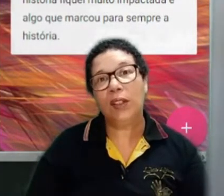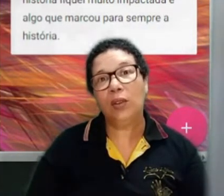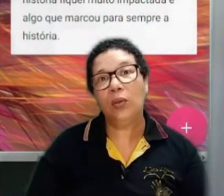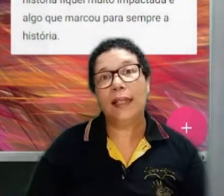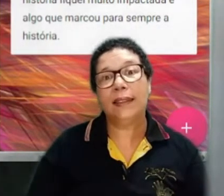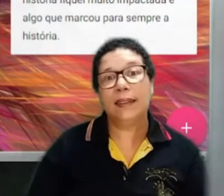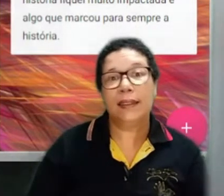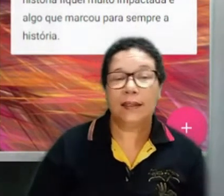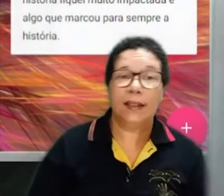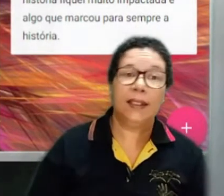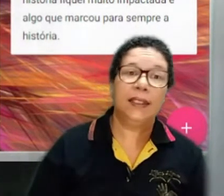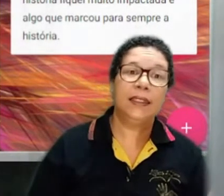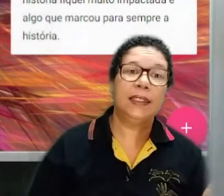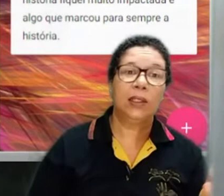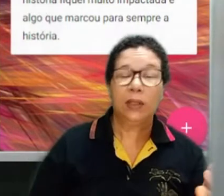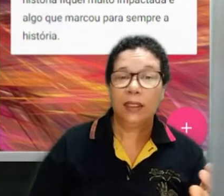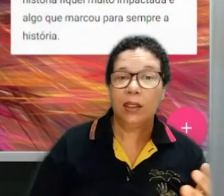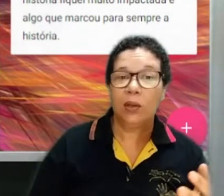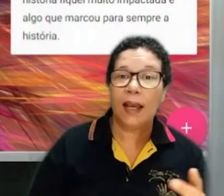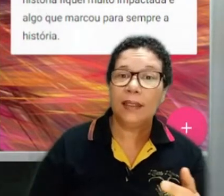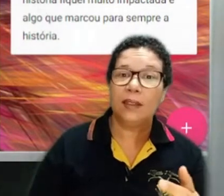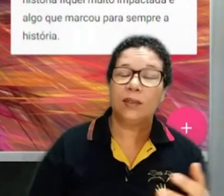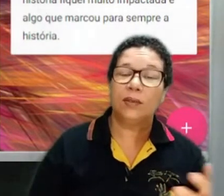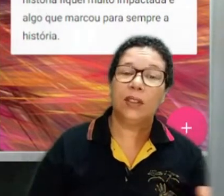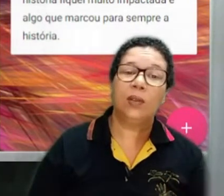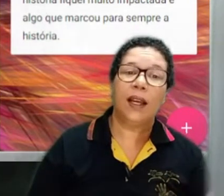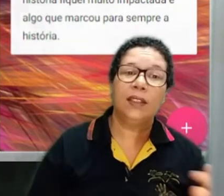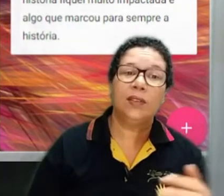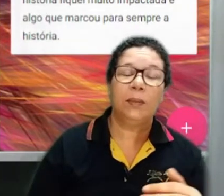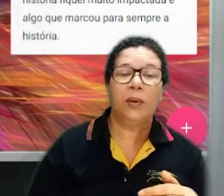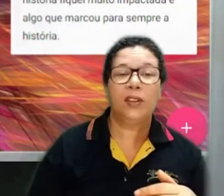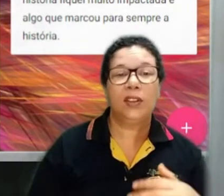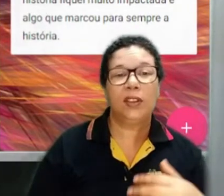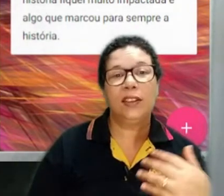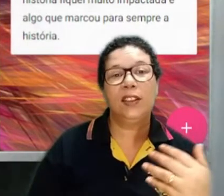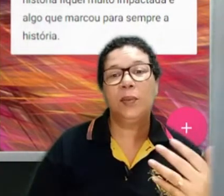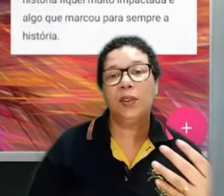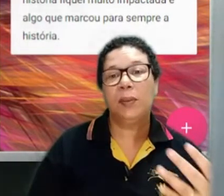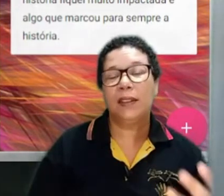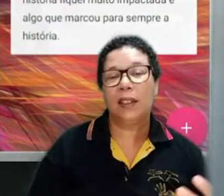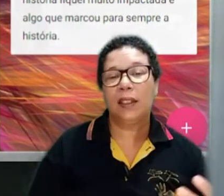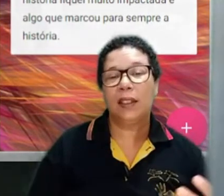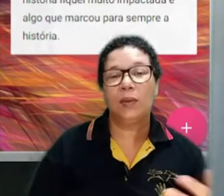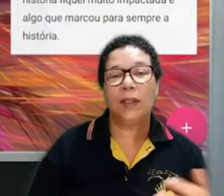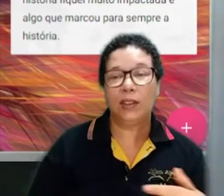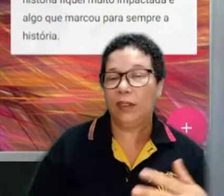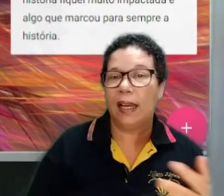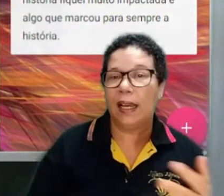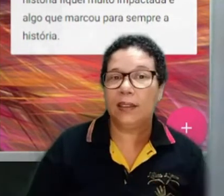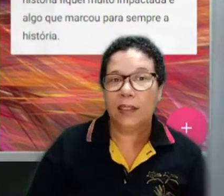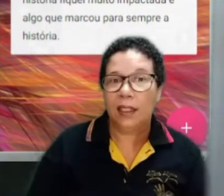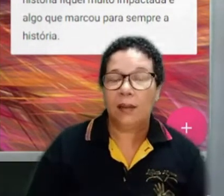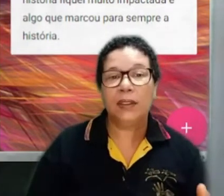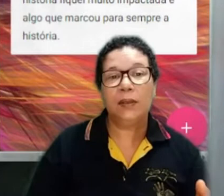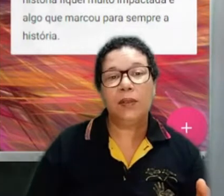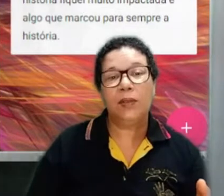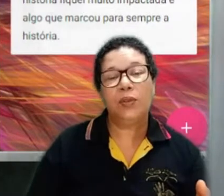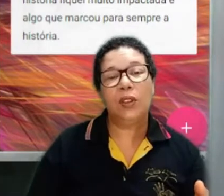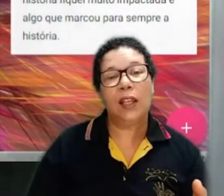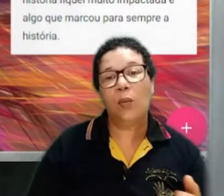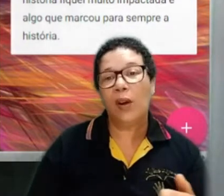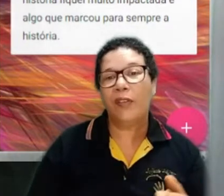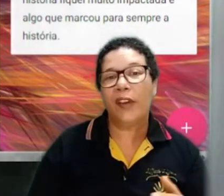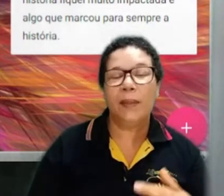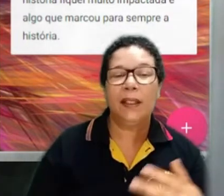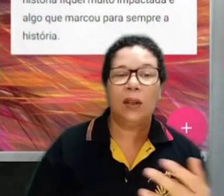quadros virtuais, né? Nesses quadros virtuais, você pode estar disponibilizando atividades, pode